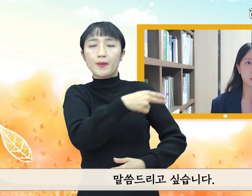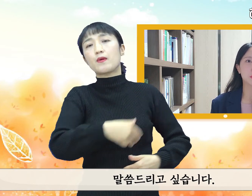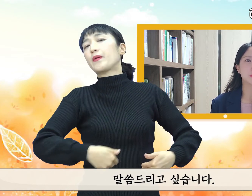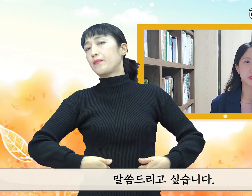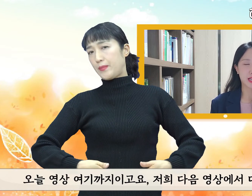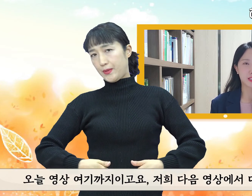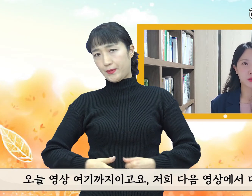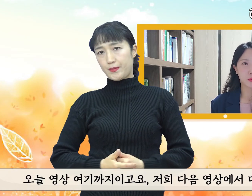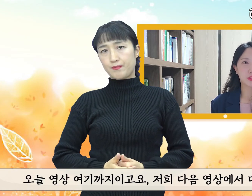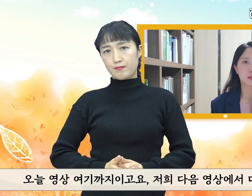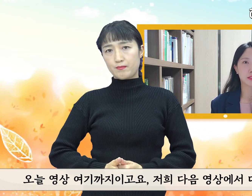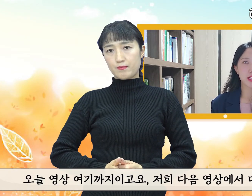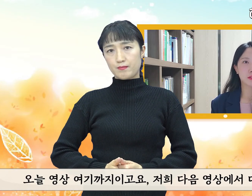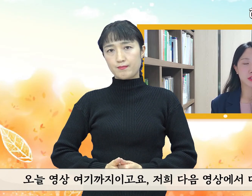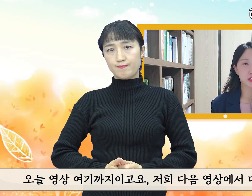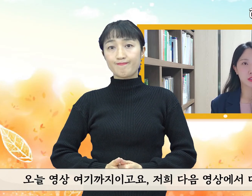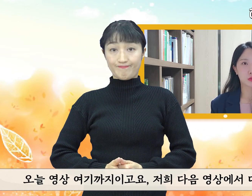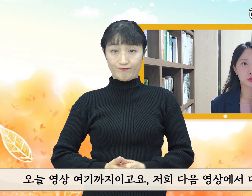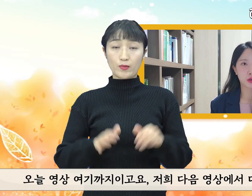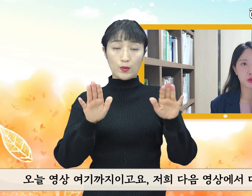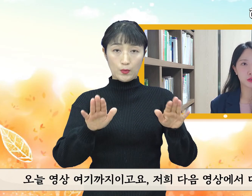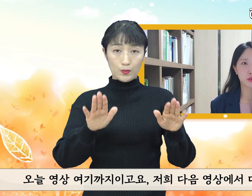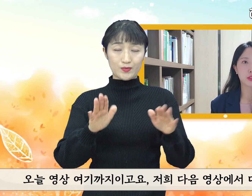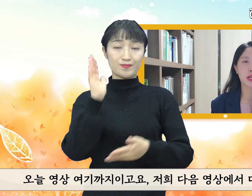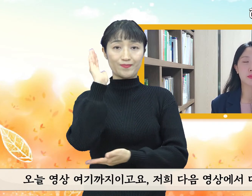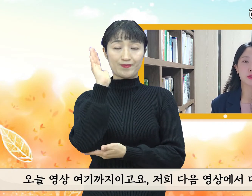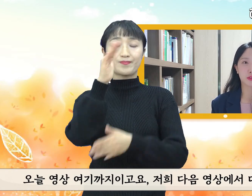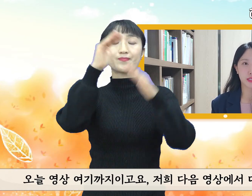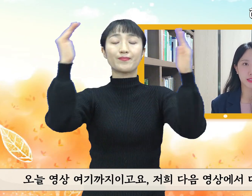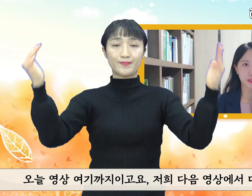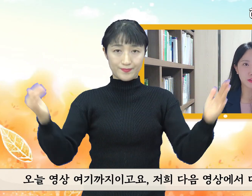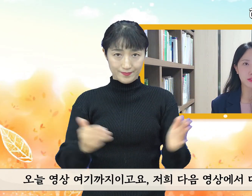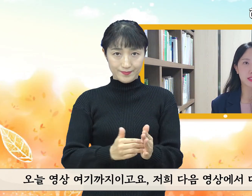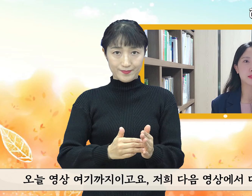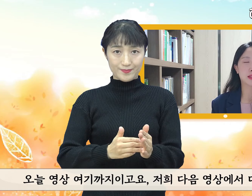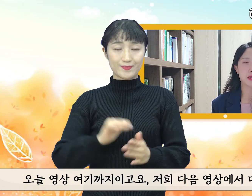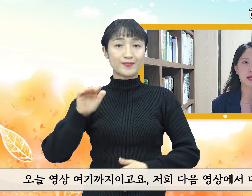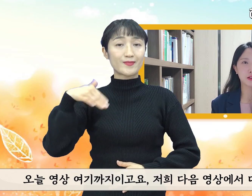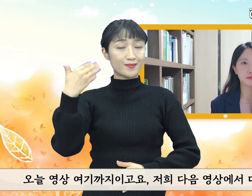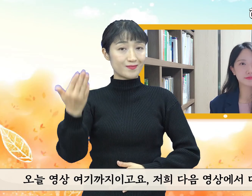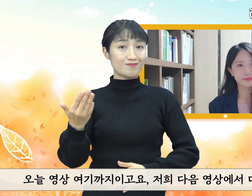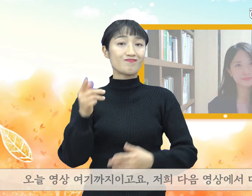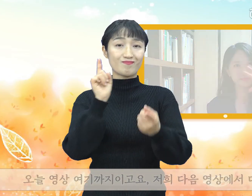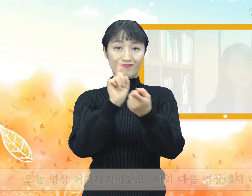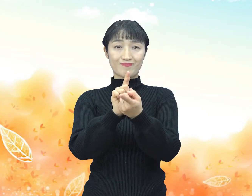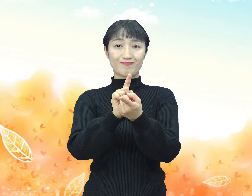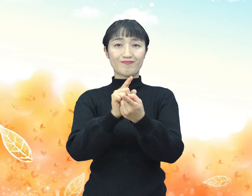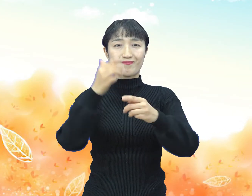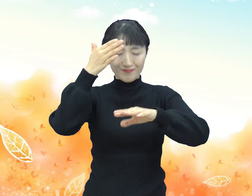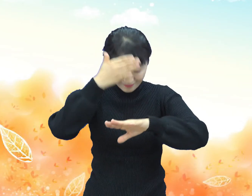드리고 싶습니다. 오늘 영상 여기까지고요. 저희 다음 영상에서 다시 만나요.